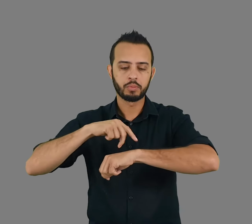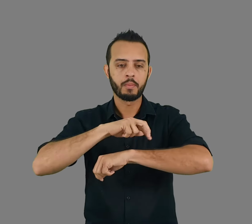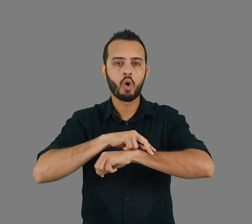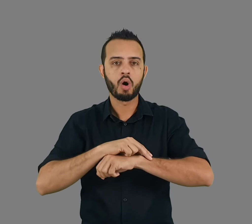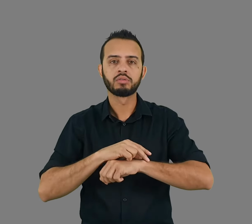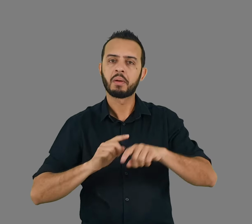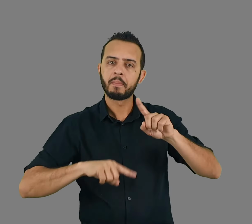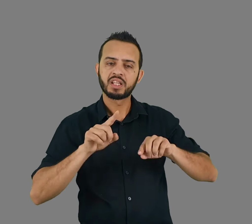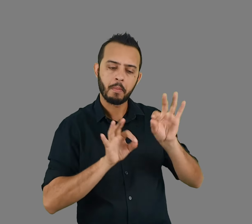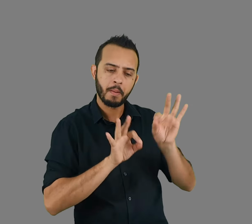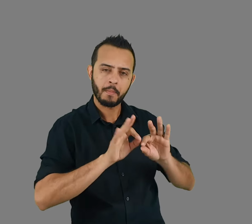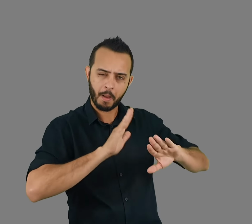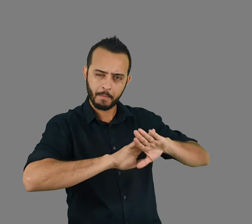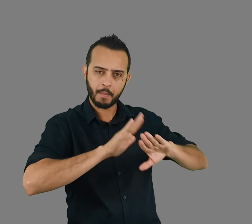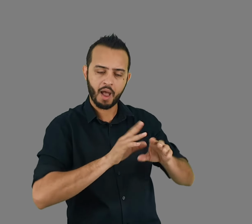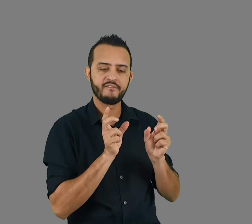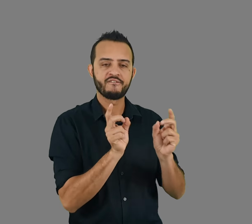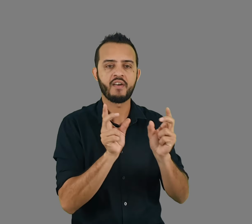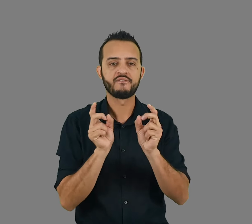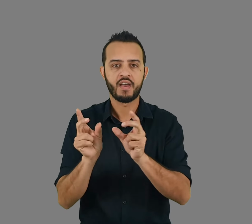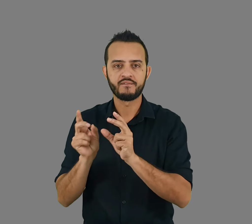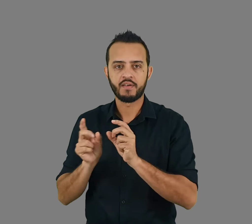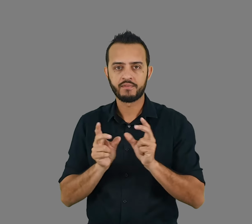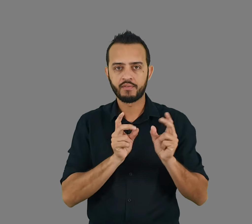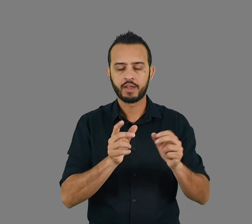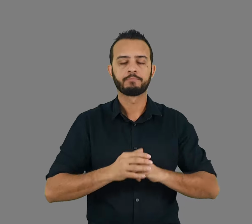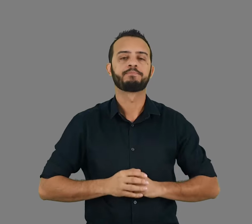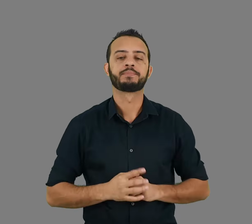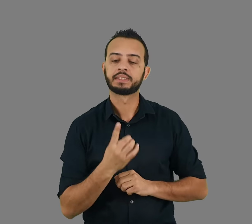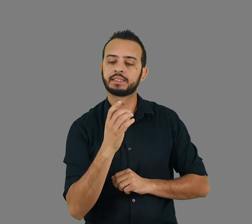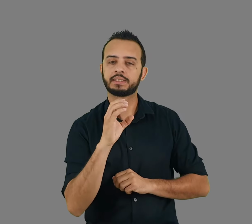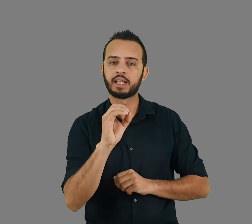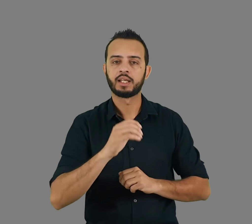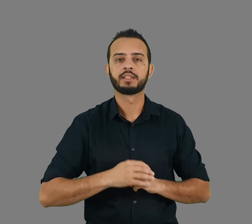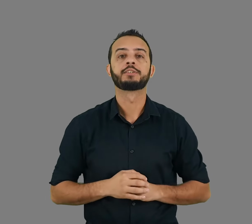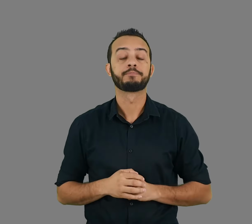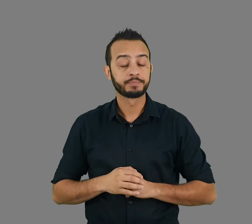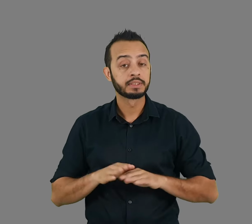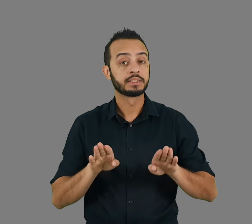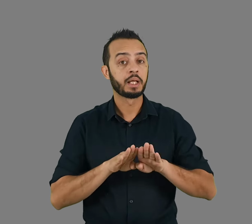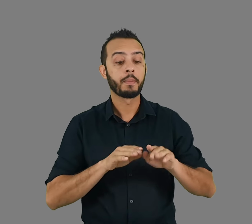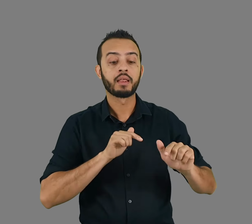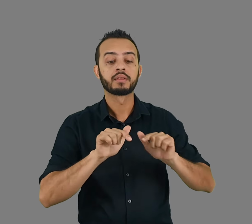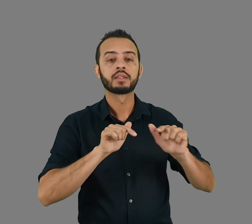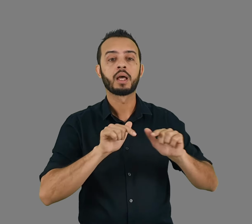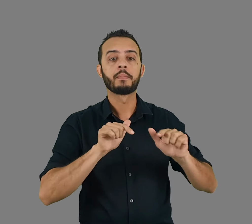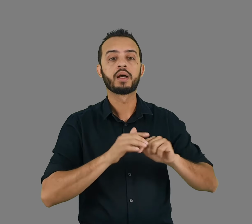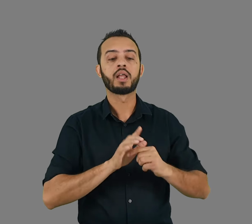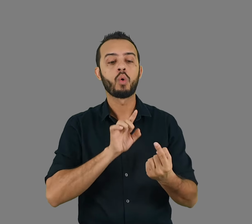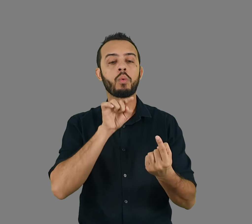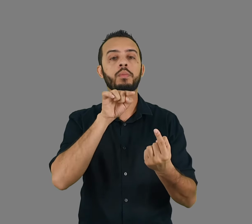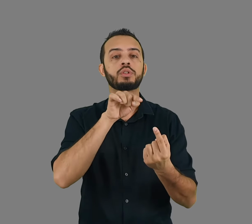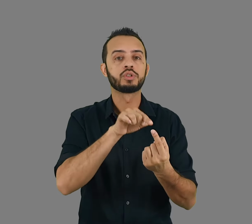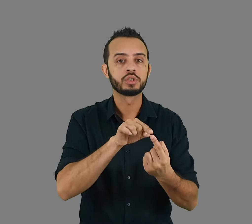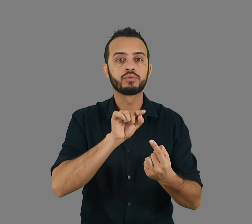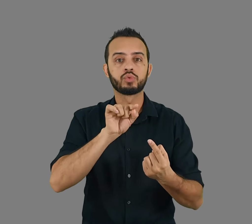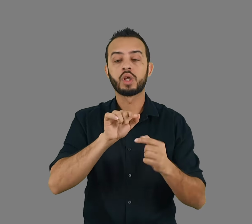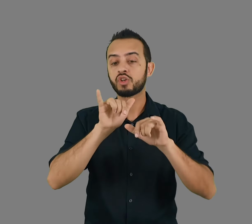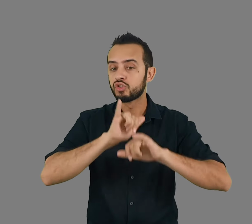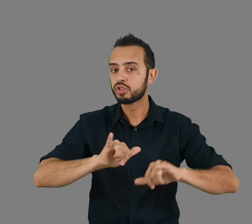produção própria e souvenirs. 10. Prestar serviços destinados à manutenção, divulgação e